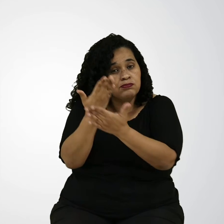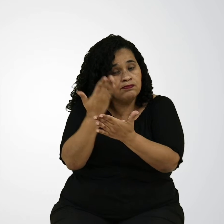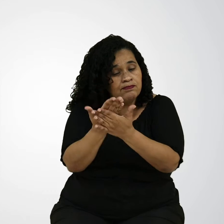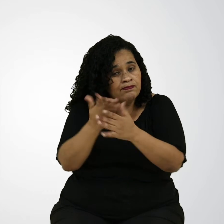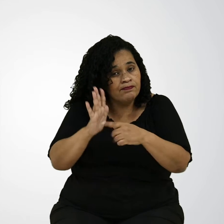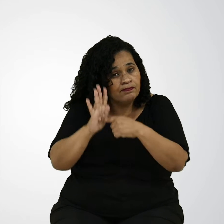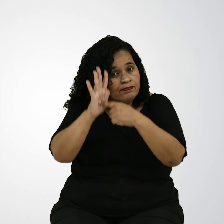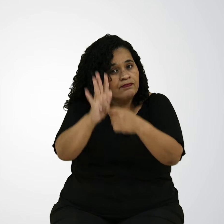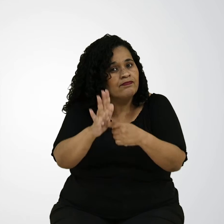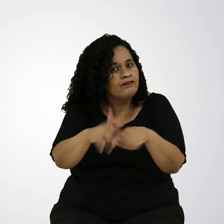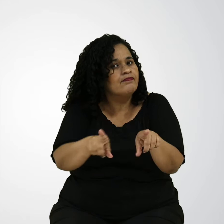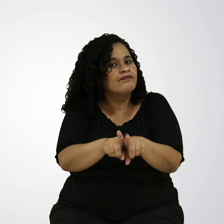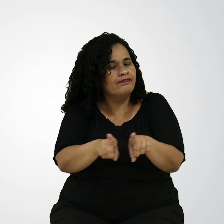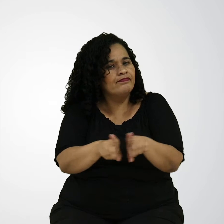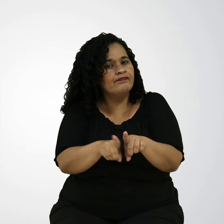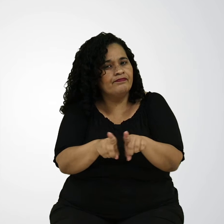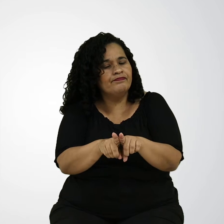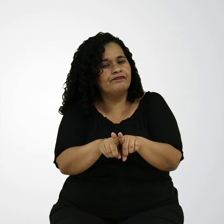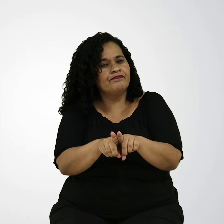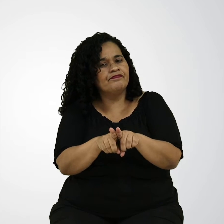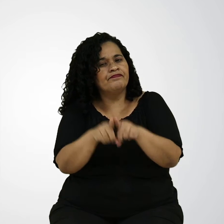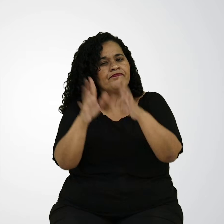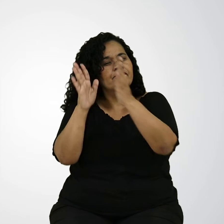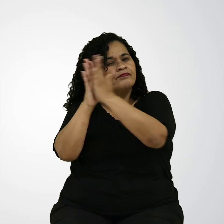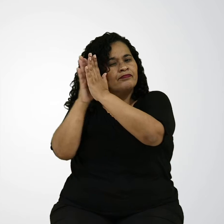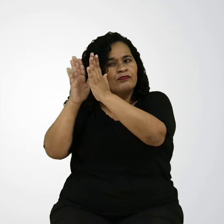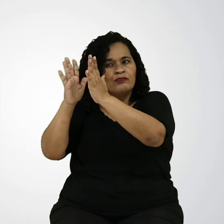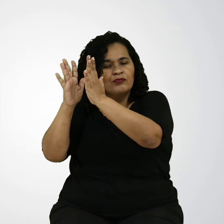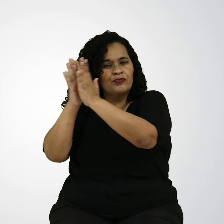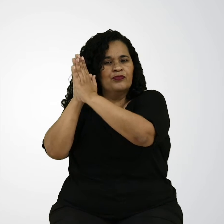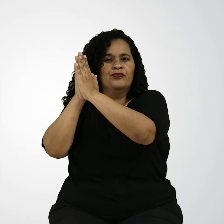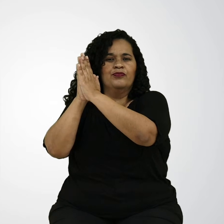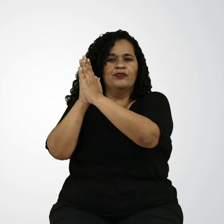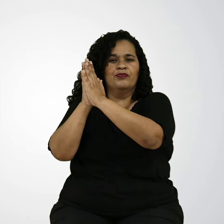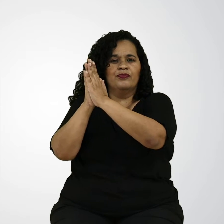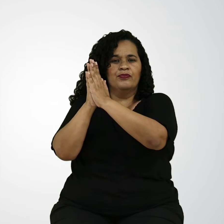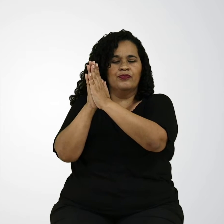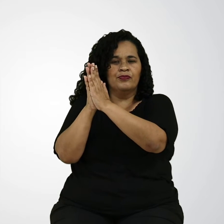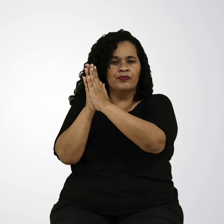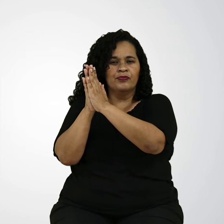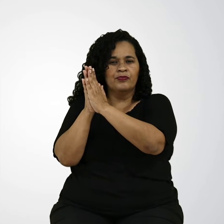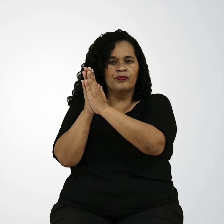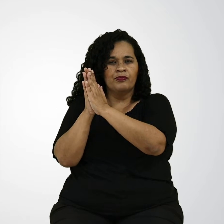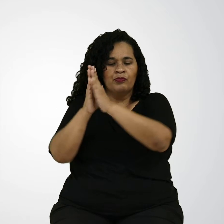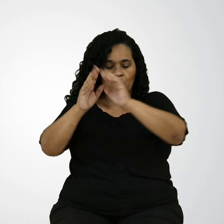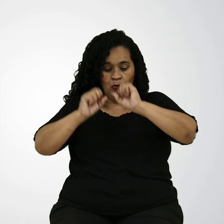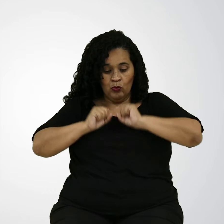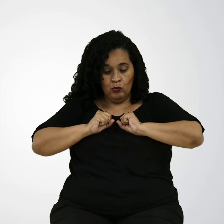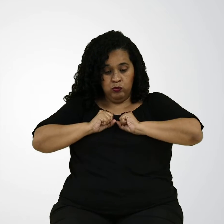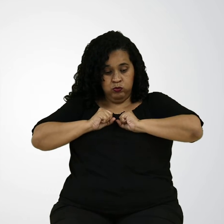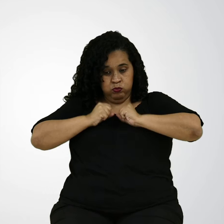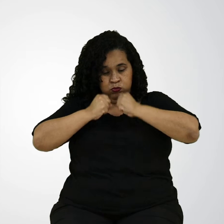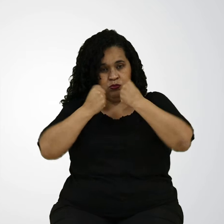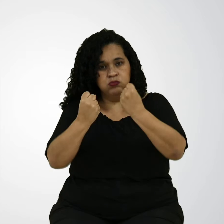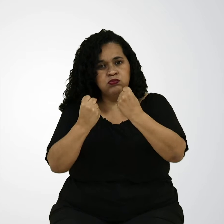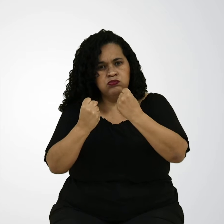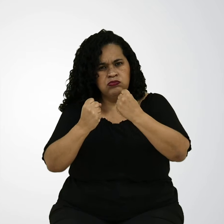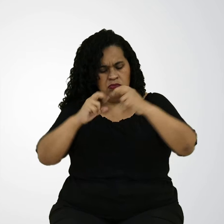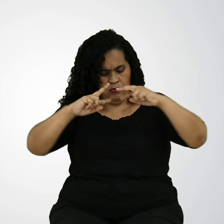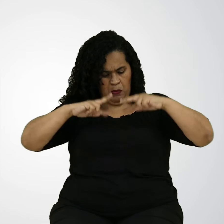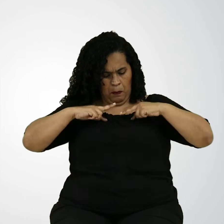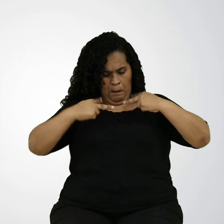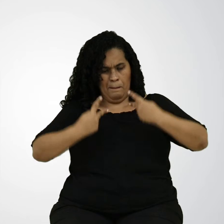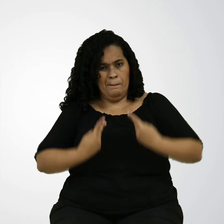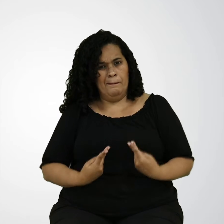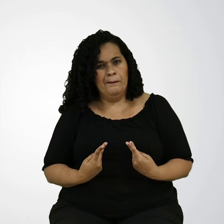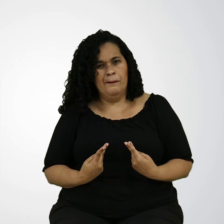que essa persistência na oração não é resultado meramente do esforço humano, mas